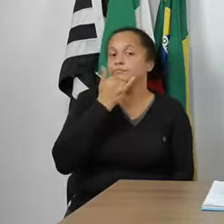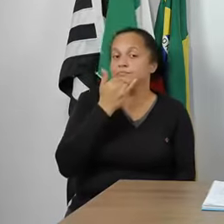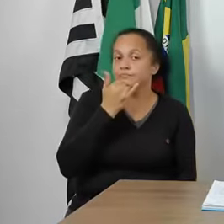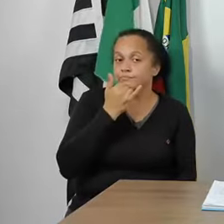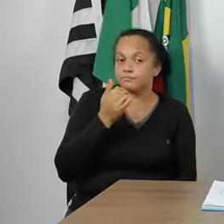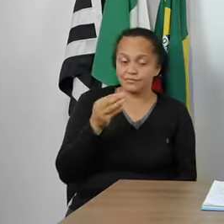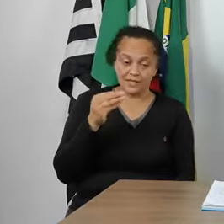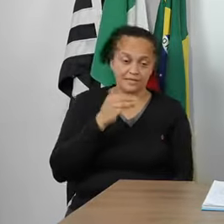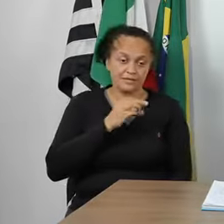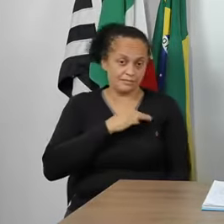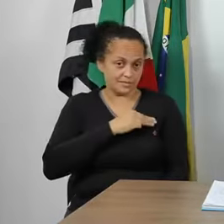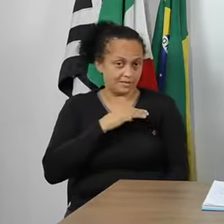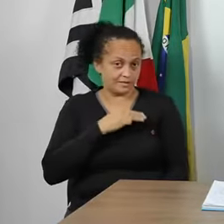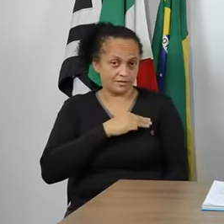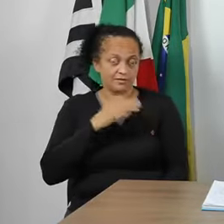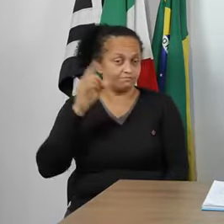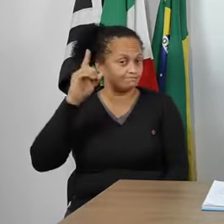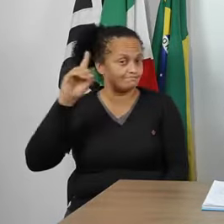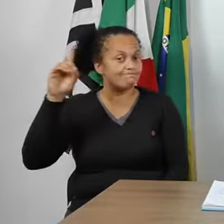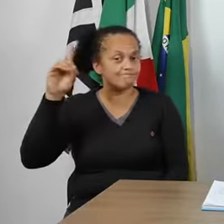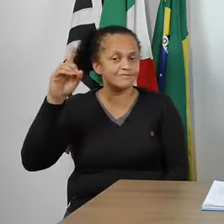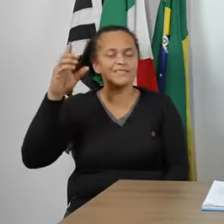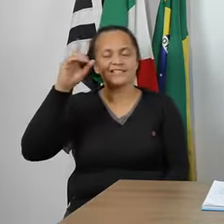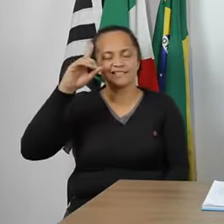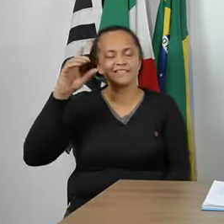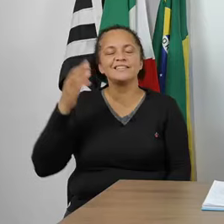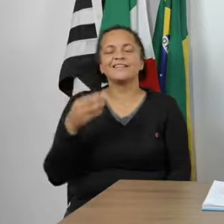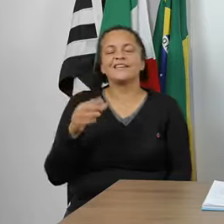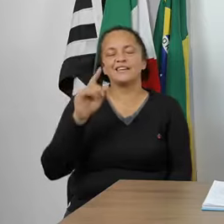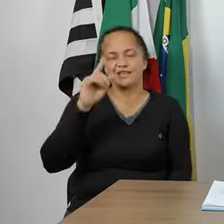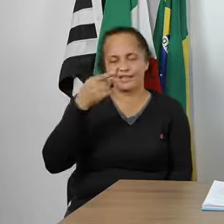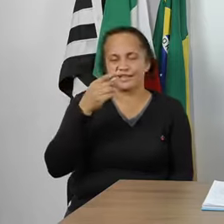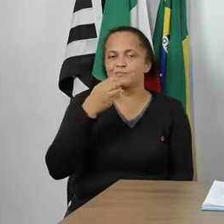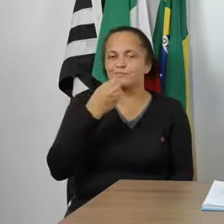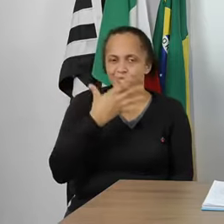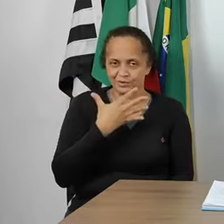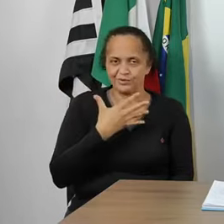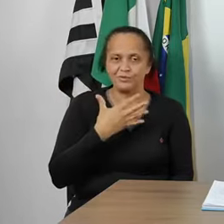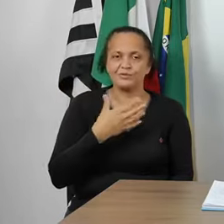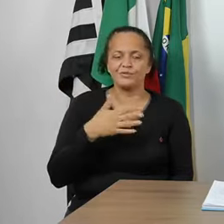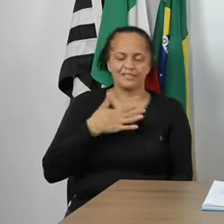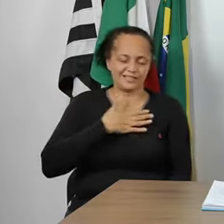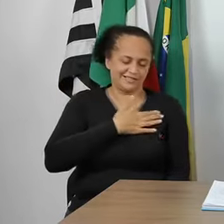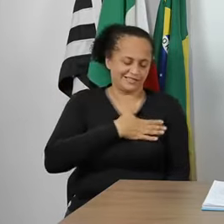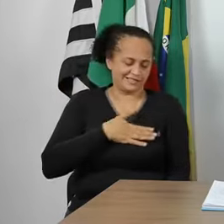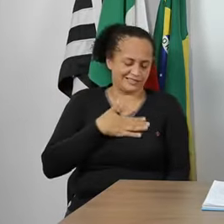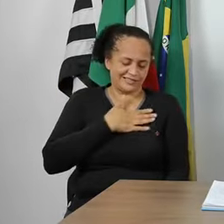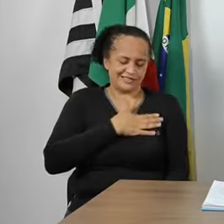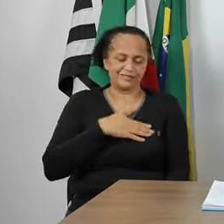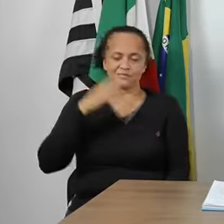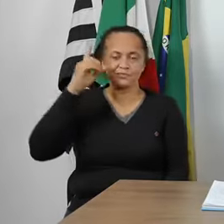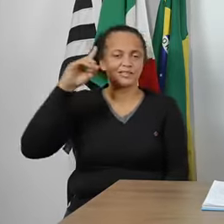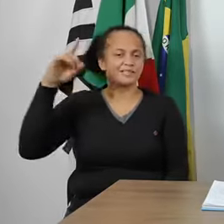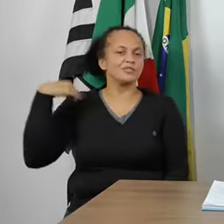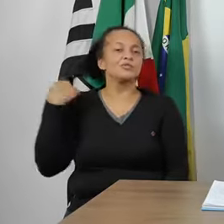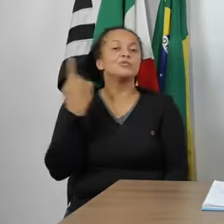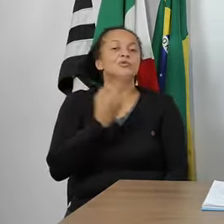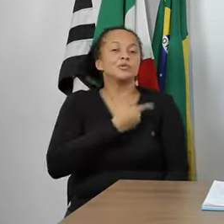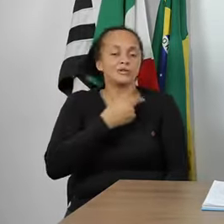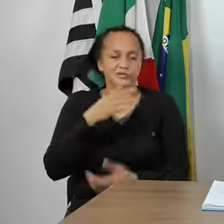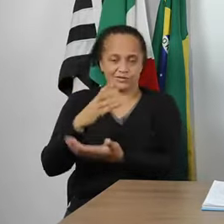e agradável perante Deus, o nosso Salvador, que deseja que todos os homens